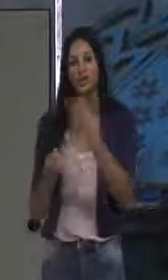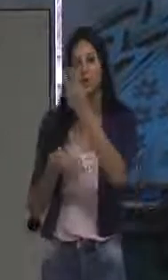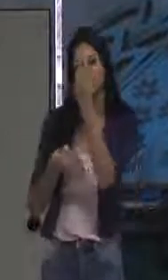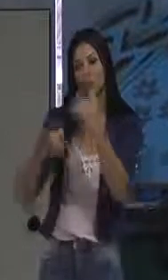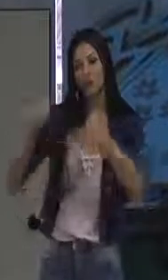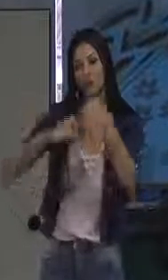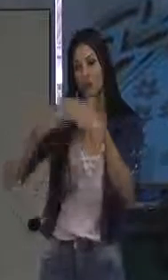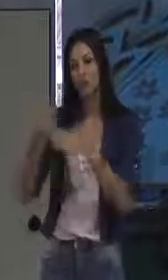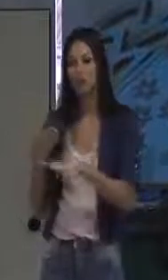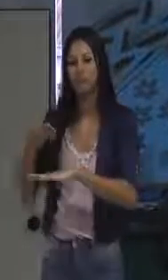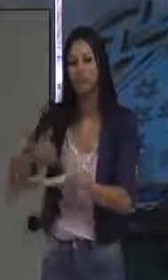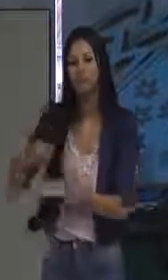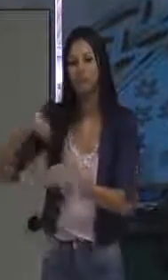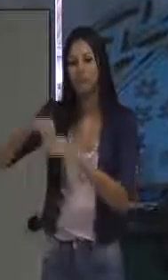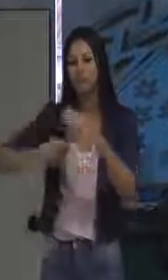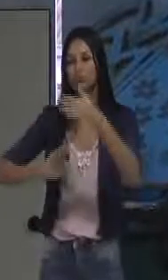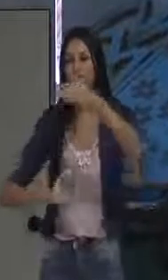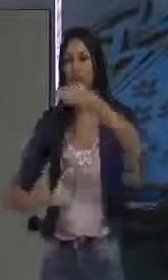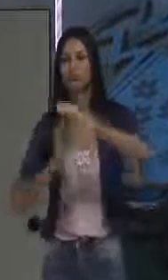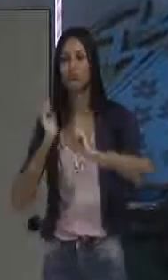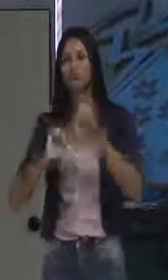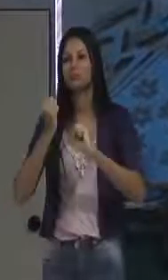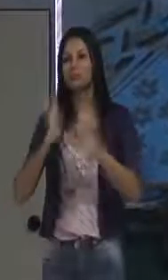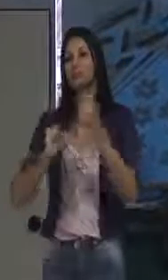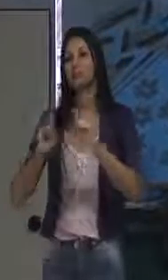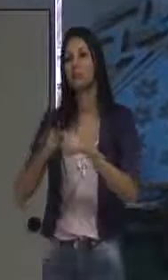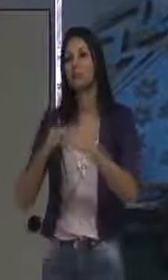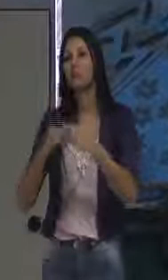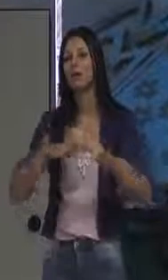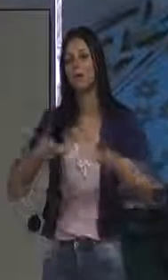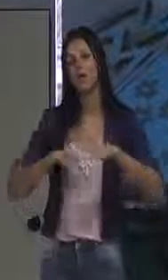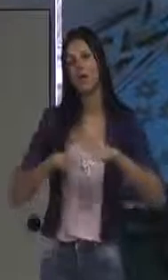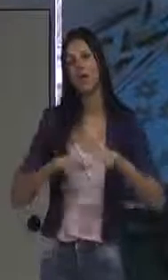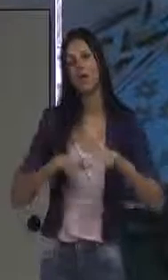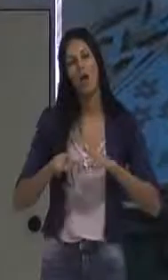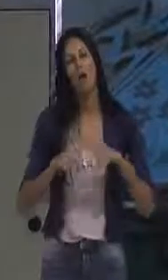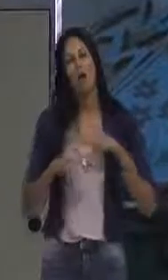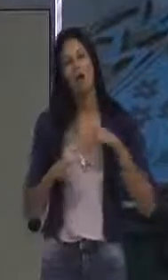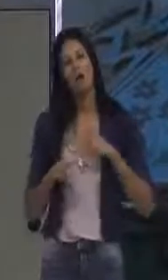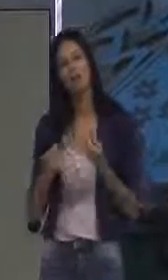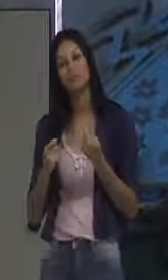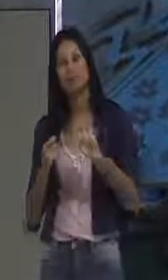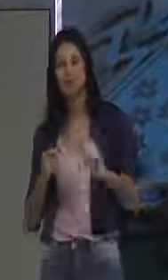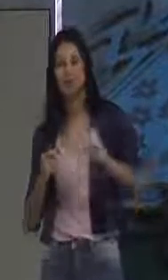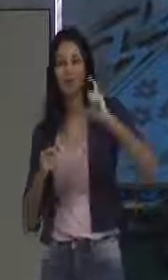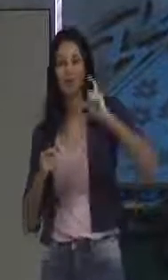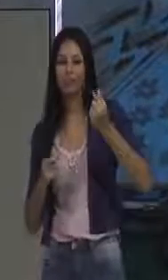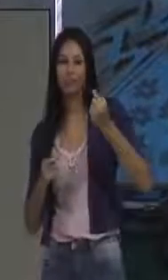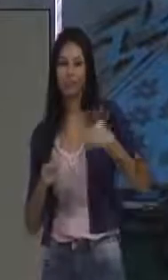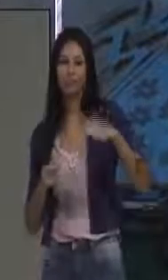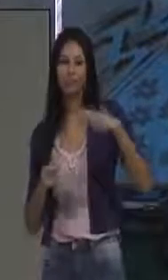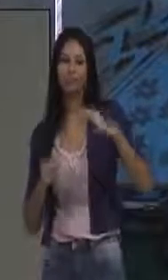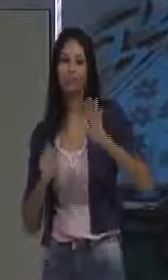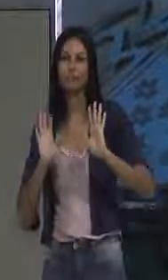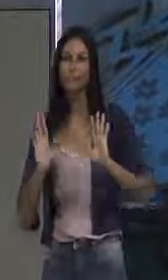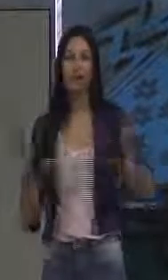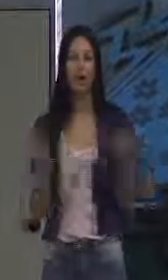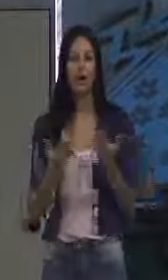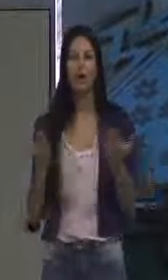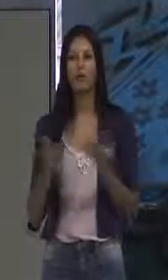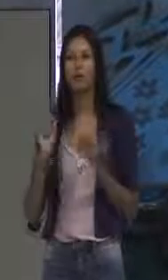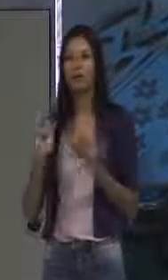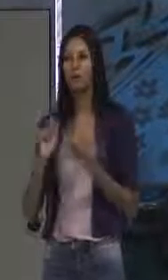são os mesmos. Enfim, custa caro fazer realmente, por isso há uma tributação um pouco maior. Em relação ao associativismo, essa é